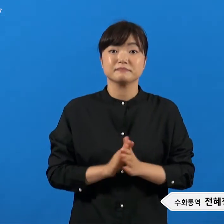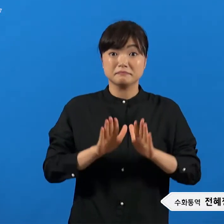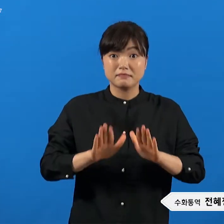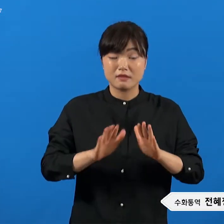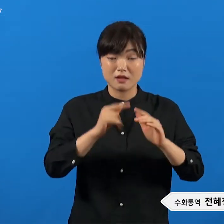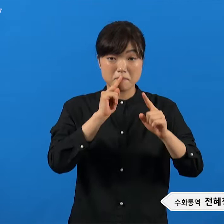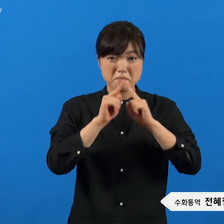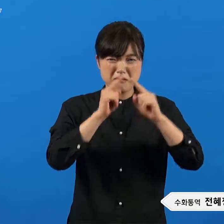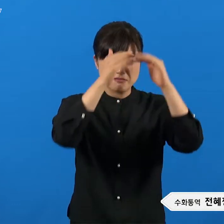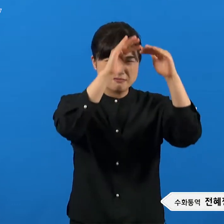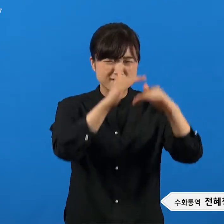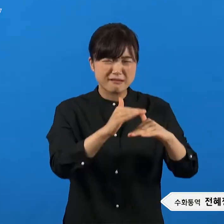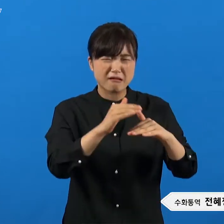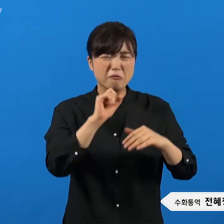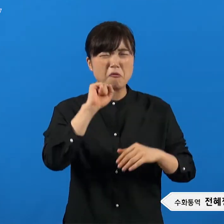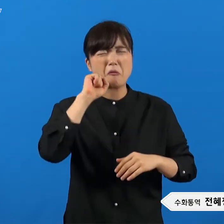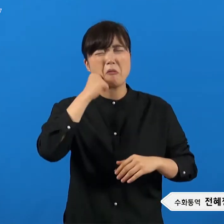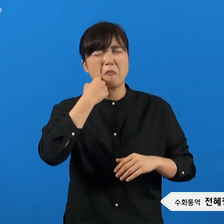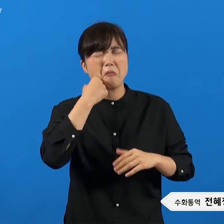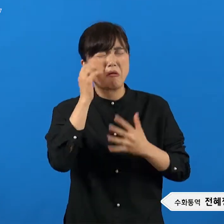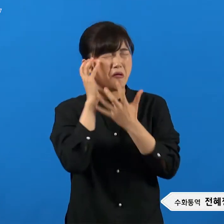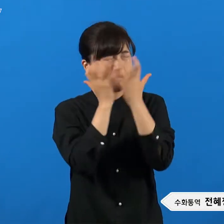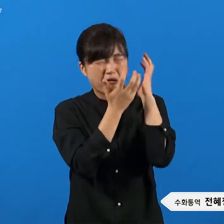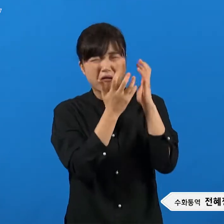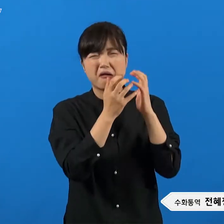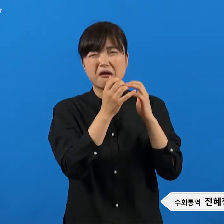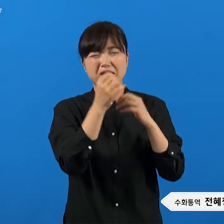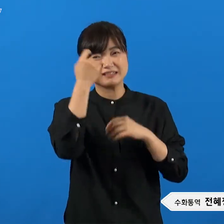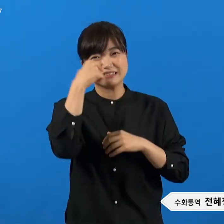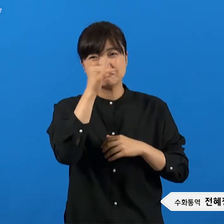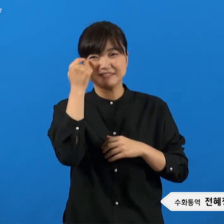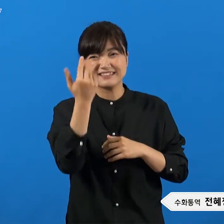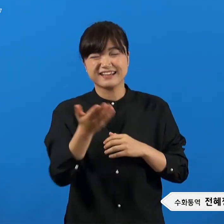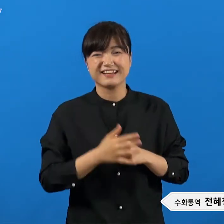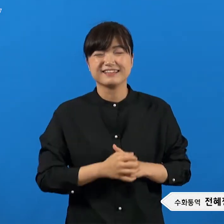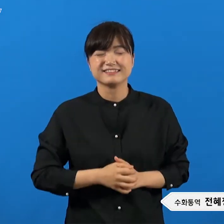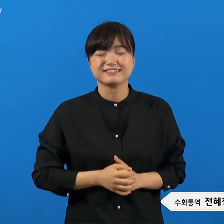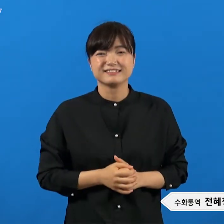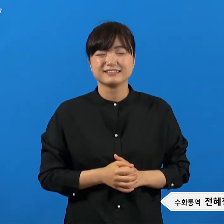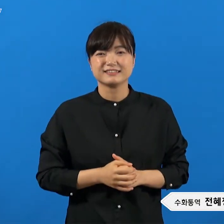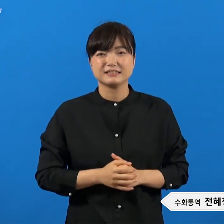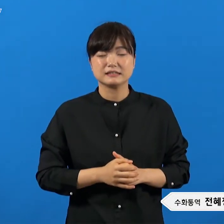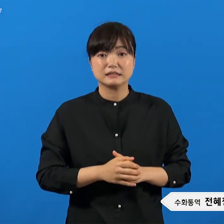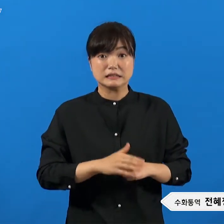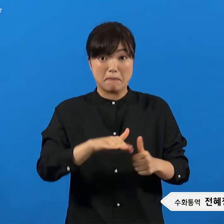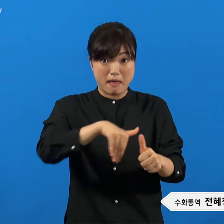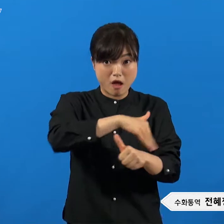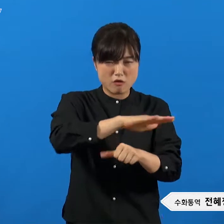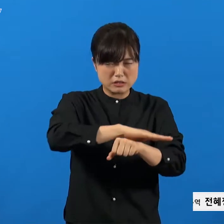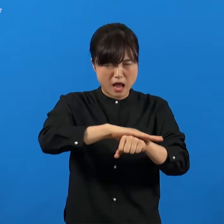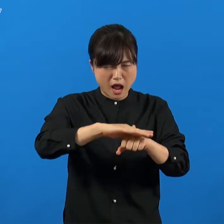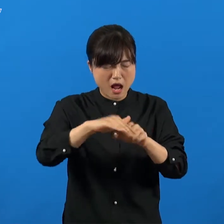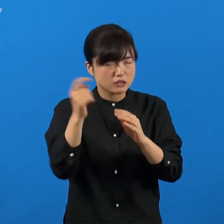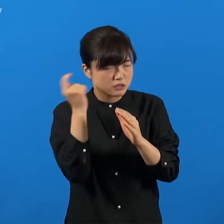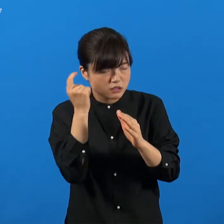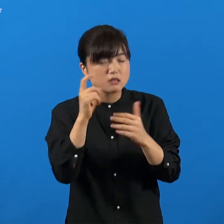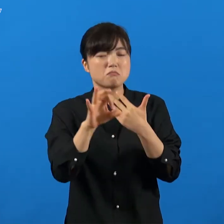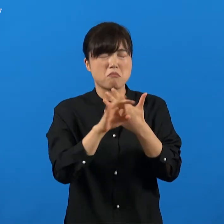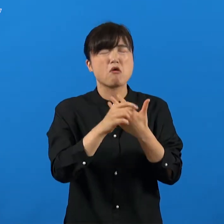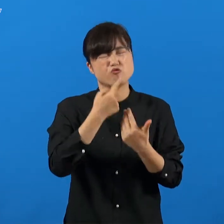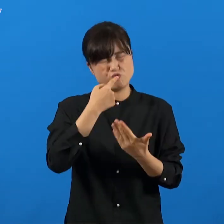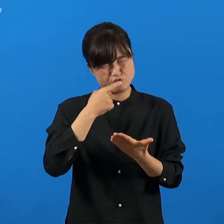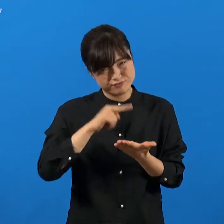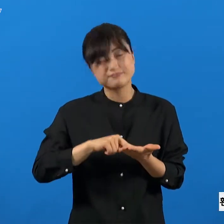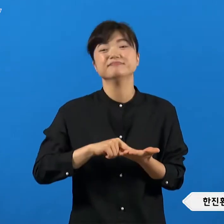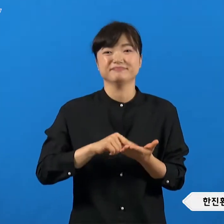자, 이 말씀이 좀 복잡하고 어렵게 느껴지시죠? 그런데 배경을 알면 그렇게